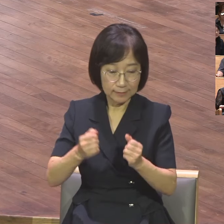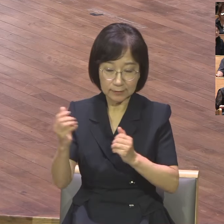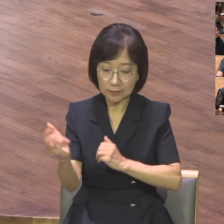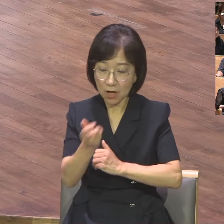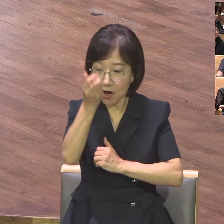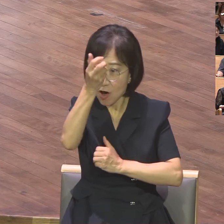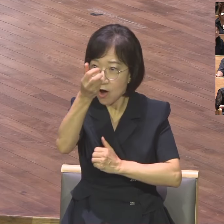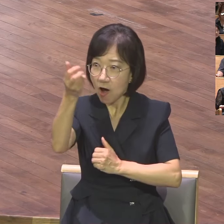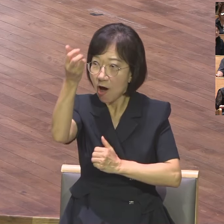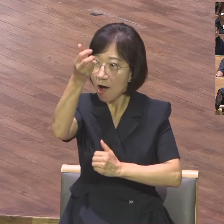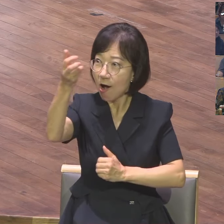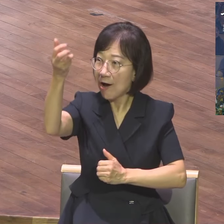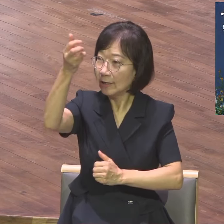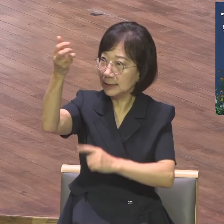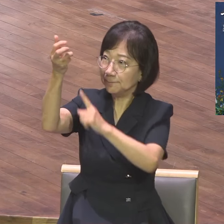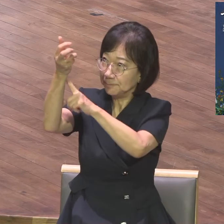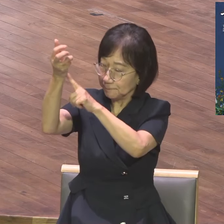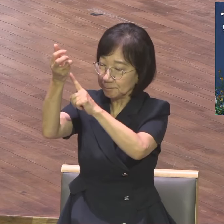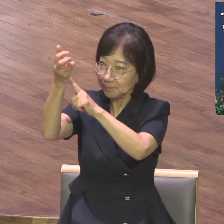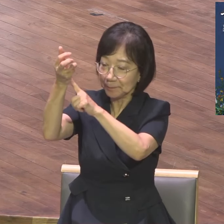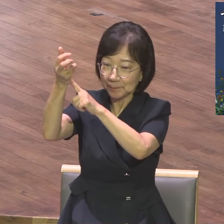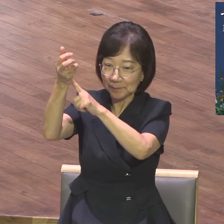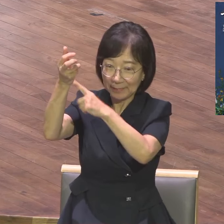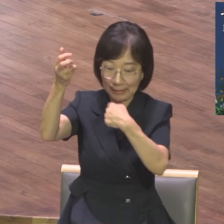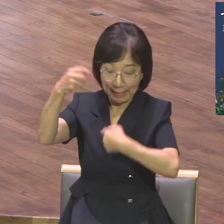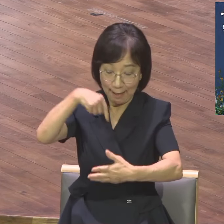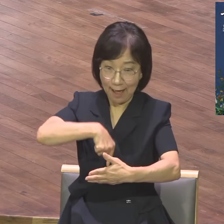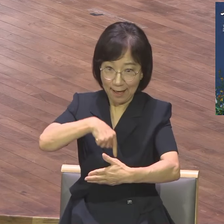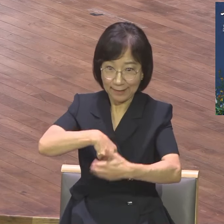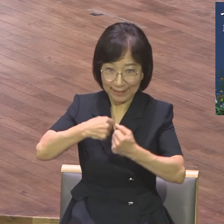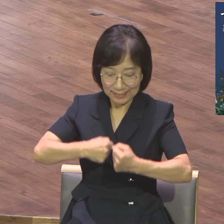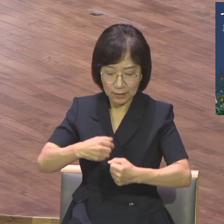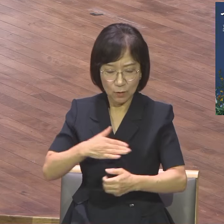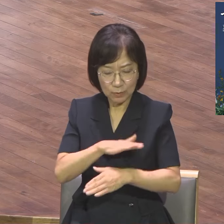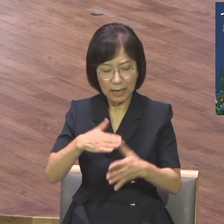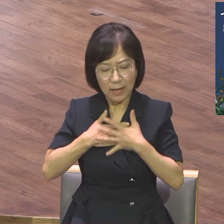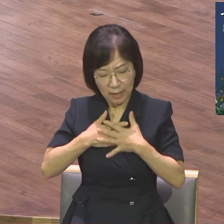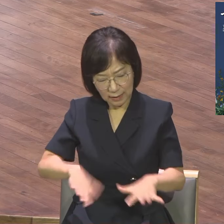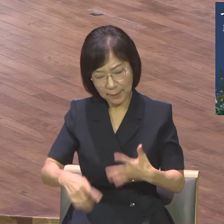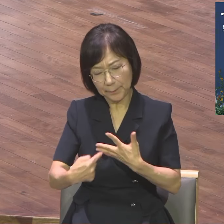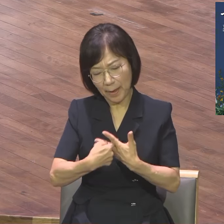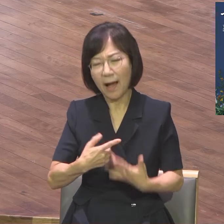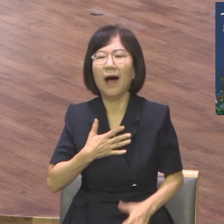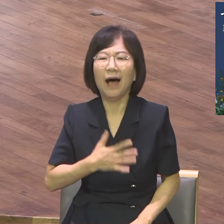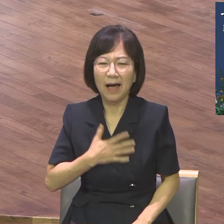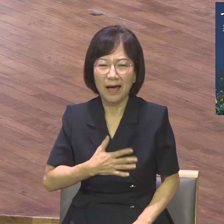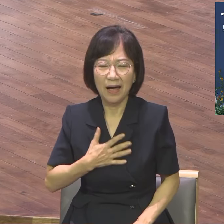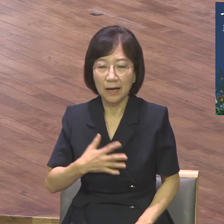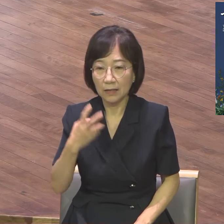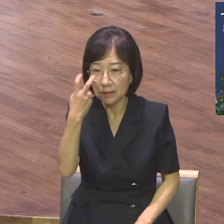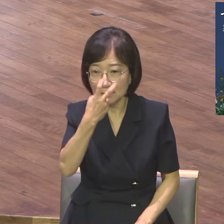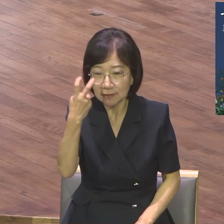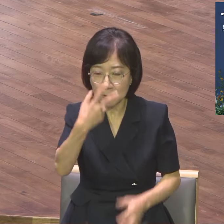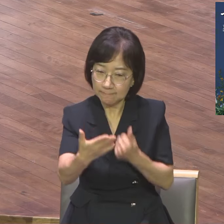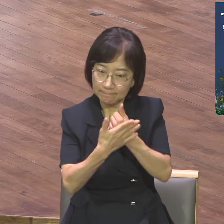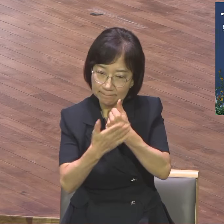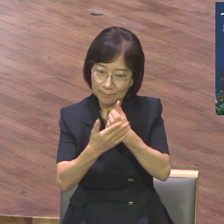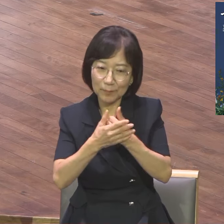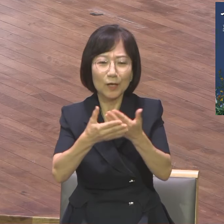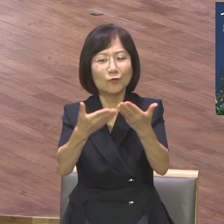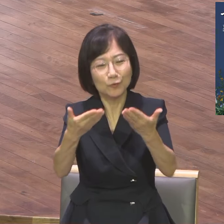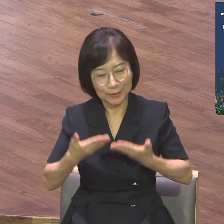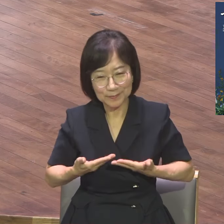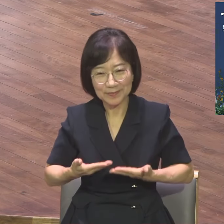예수가 그런 사실을 알게 하신 그 성령께서 우리의 연약함을 아시고 우리를 지키시고 보호하고